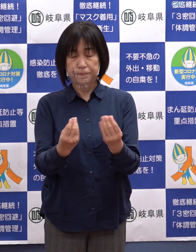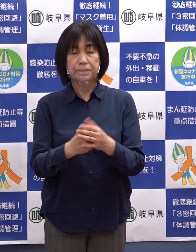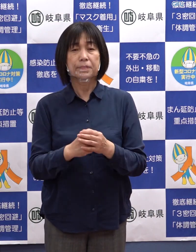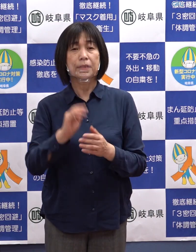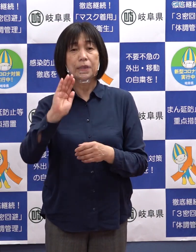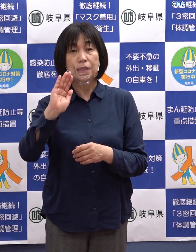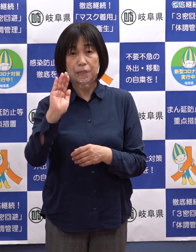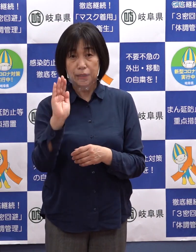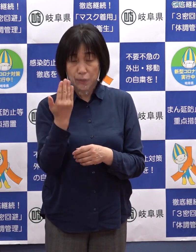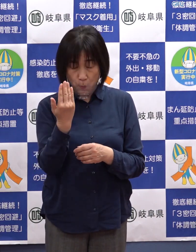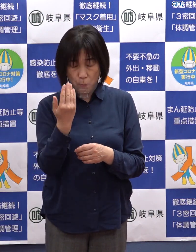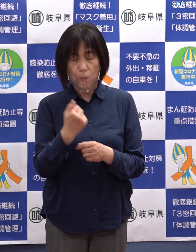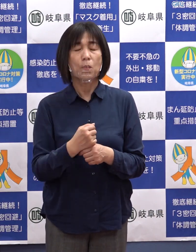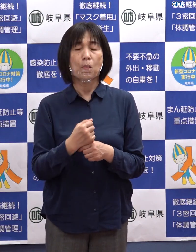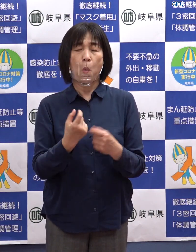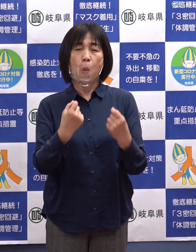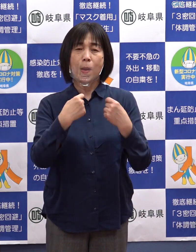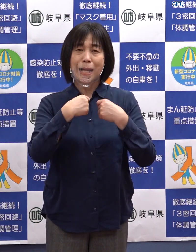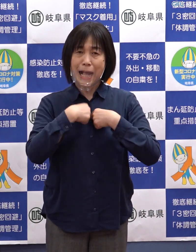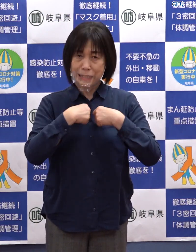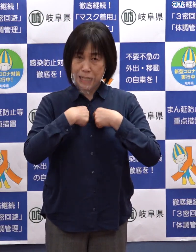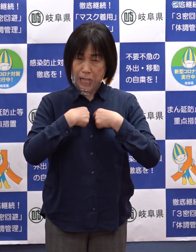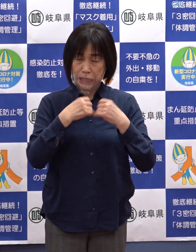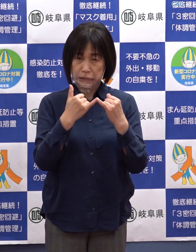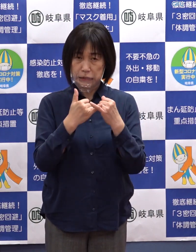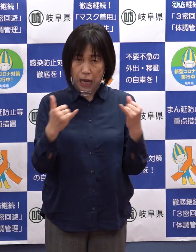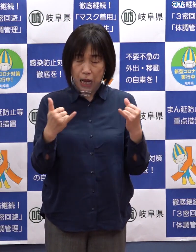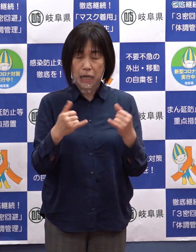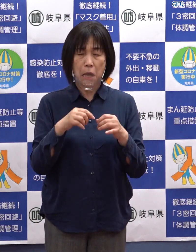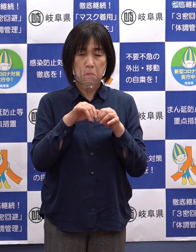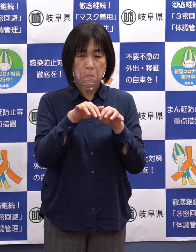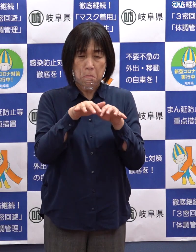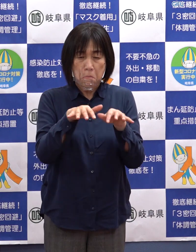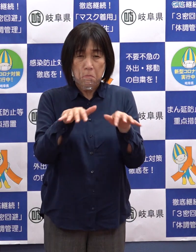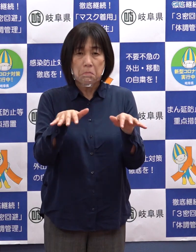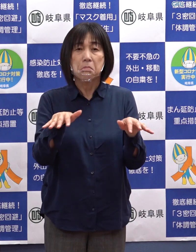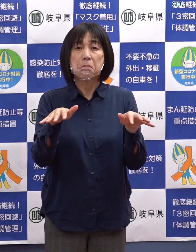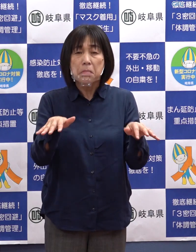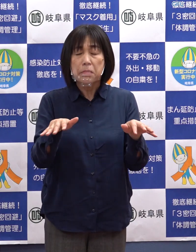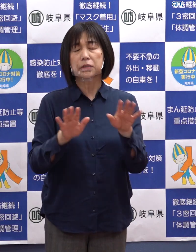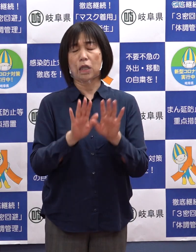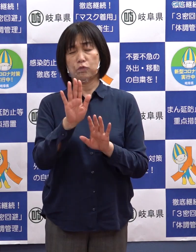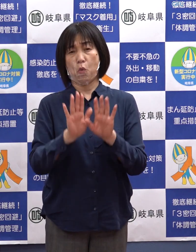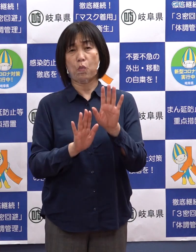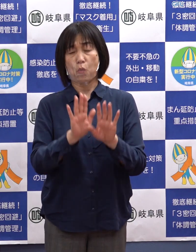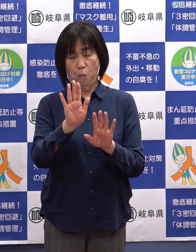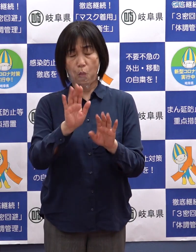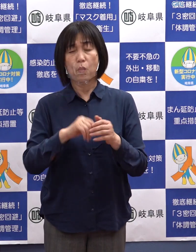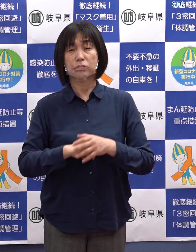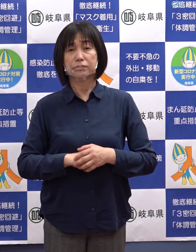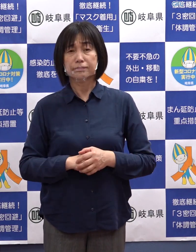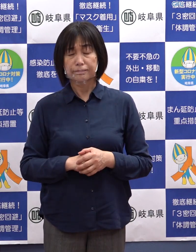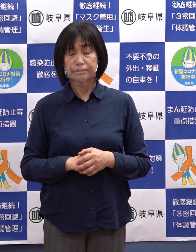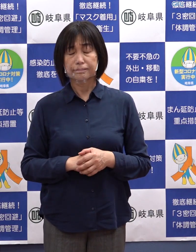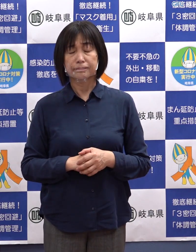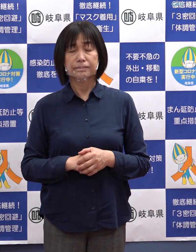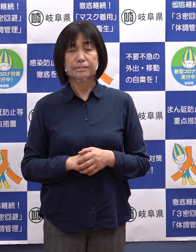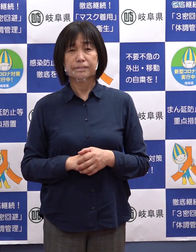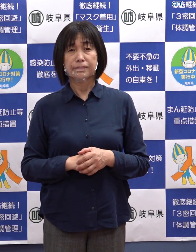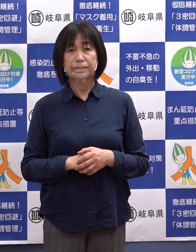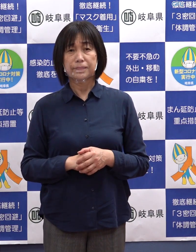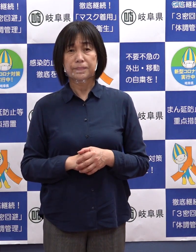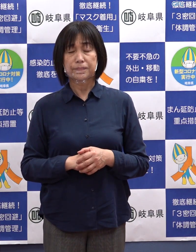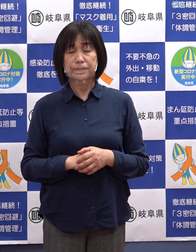わらず、広がってきたということでありまして、そういう意味では、